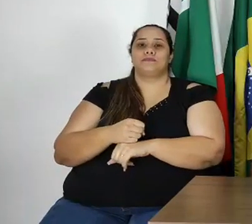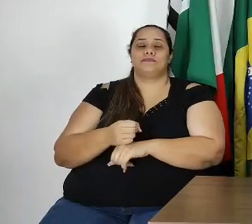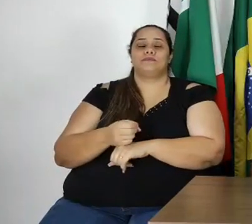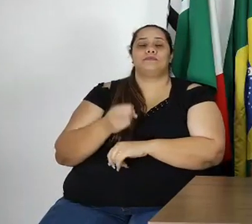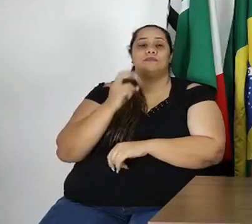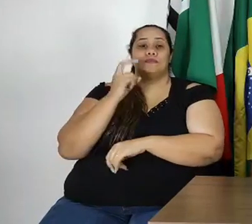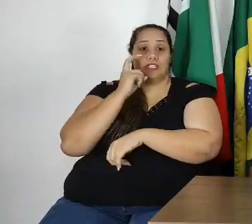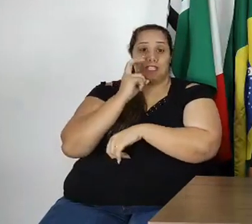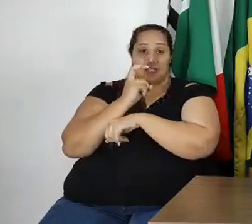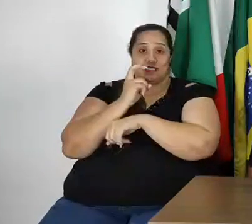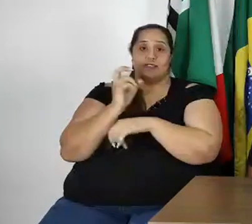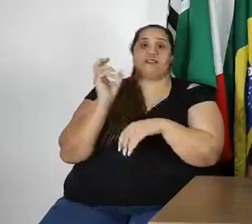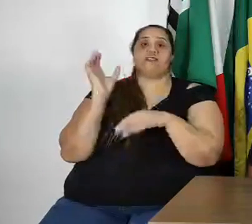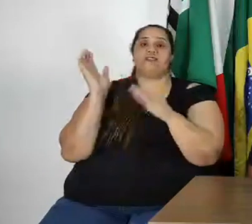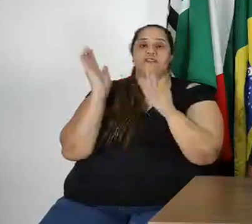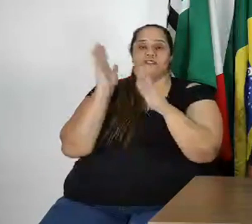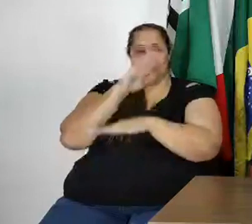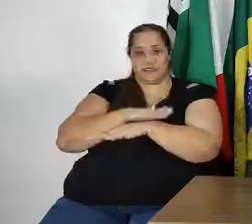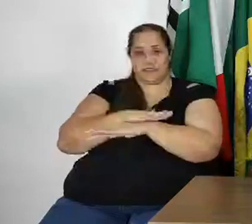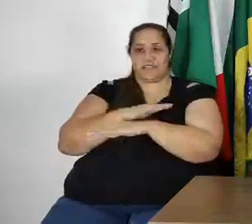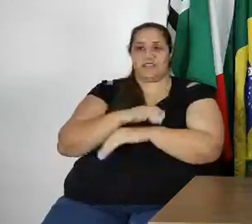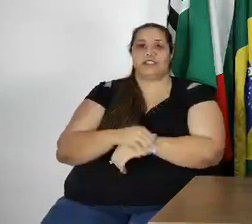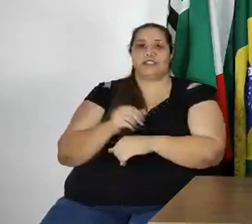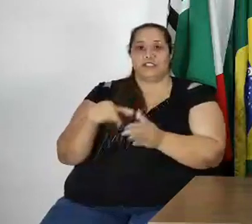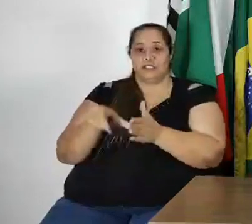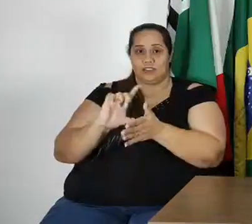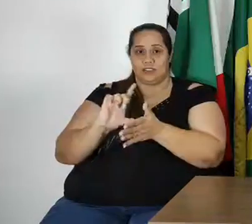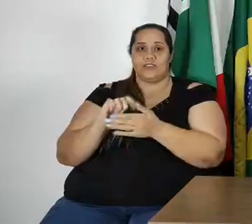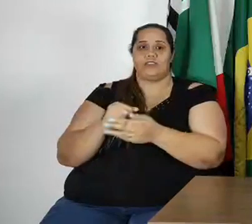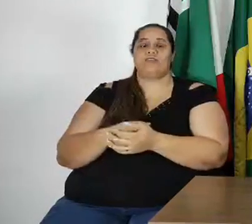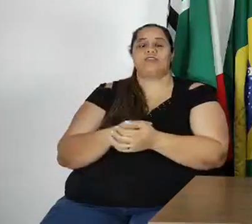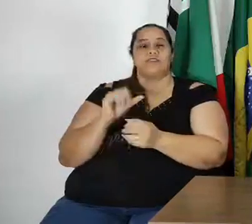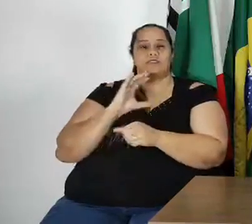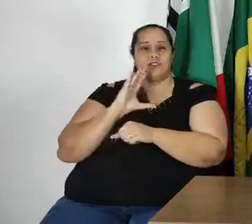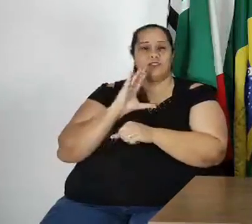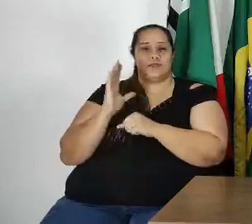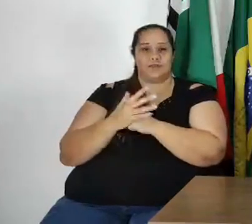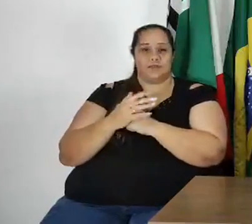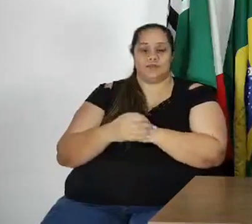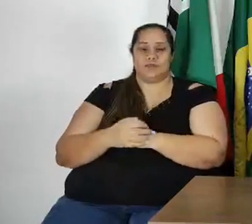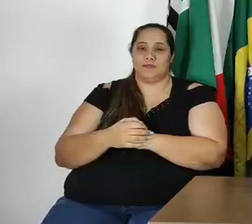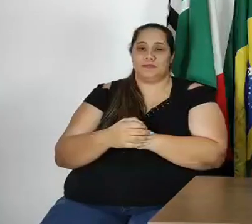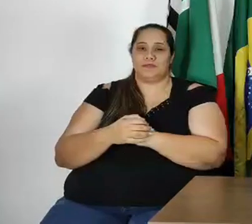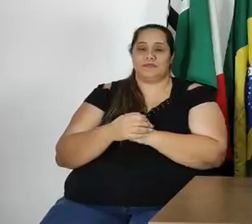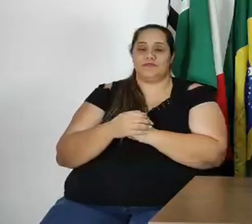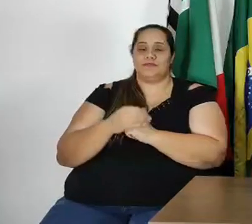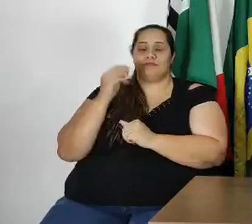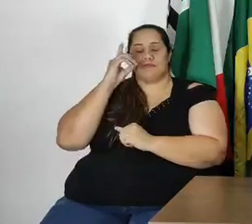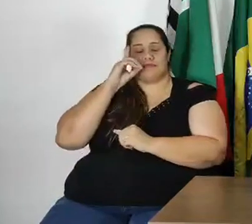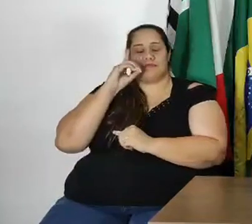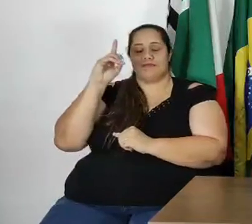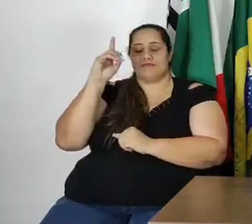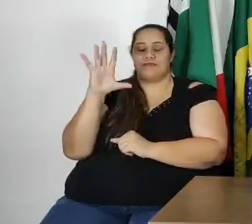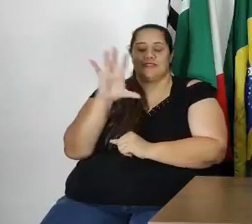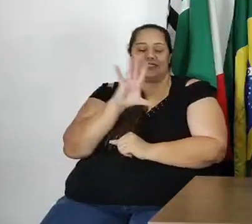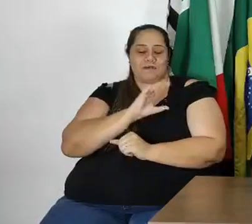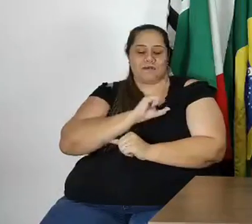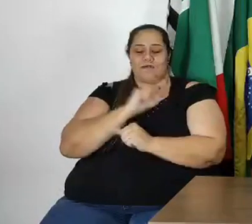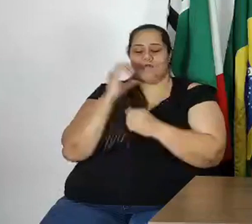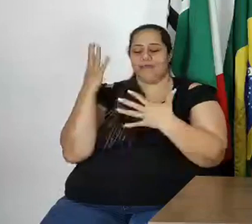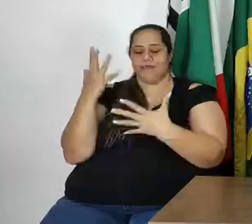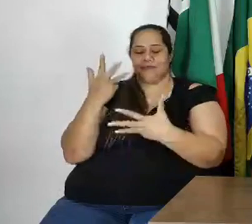do culto. Amém? Vamos começar orando. Pai amado, maravilhoso Deus,